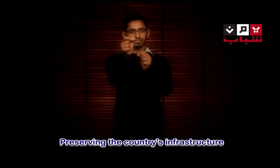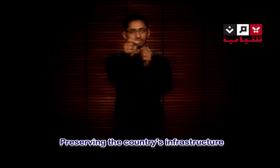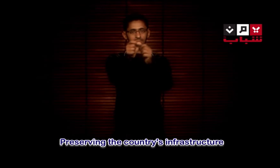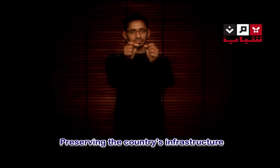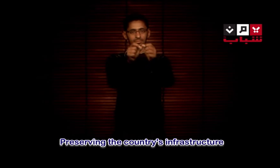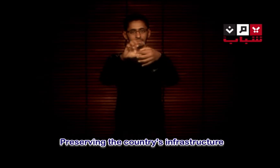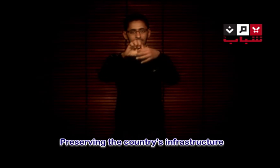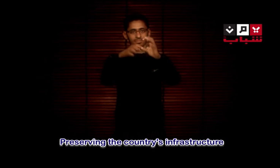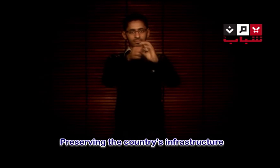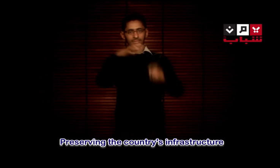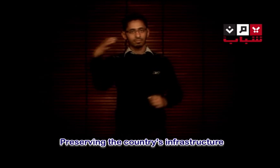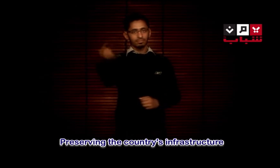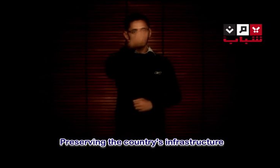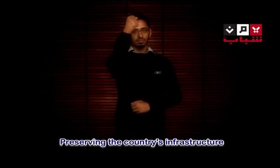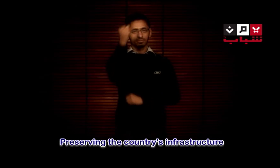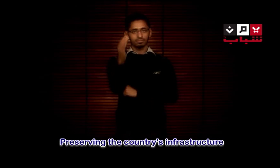الحفاظ على البنية التحتية للوطن،